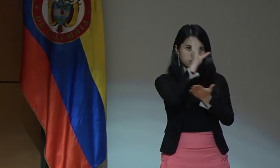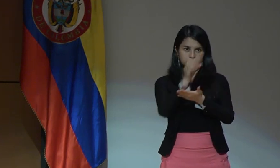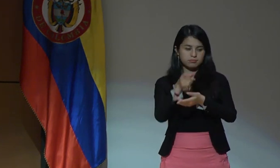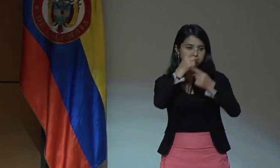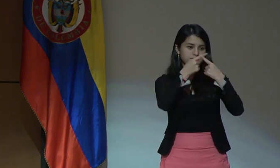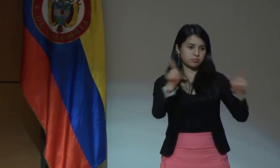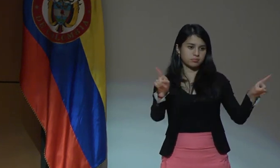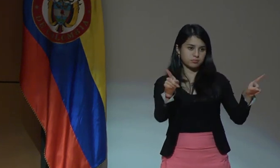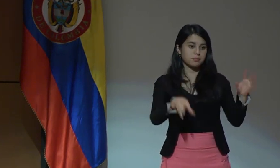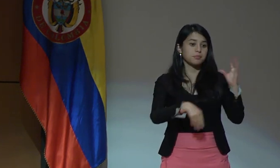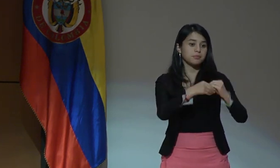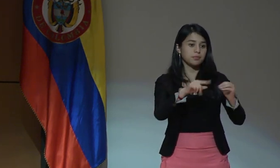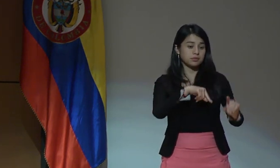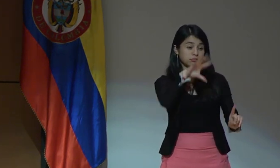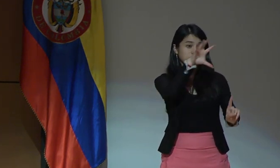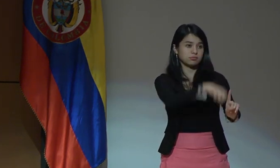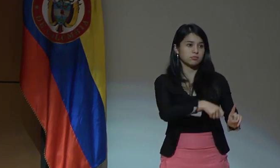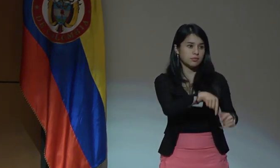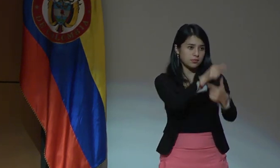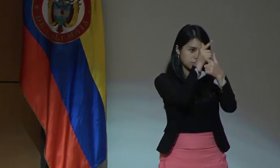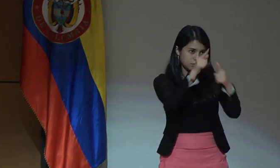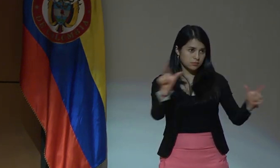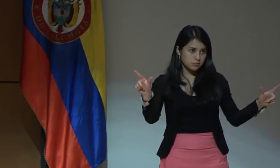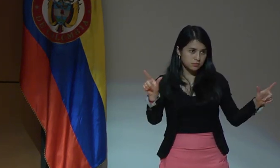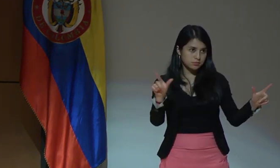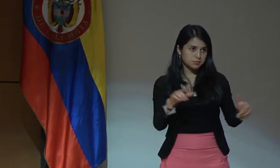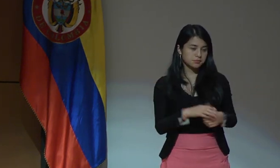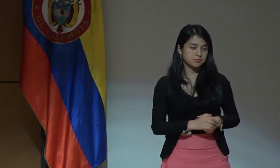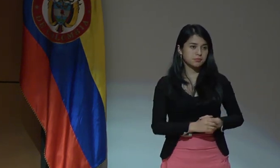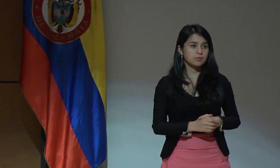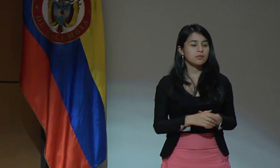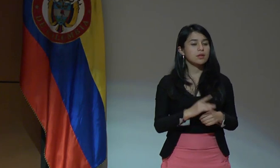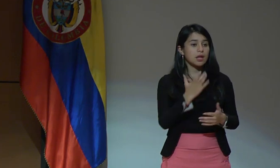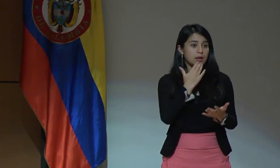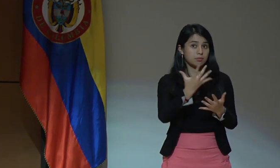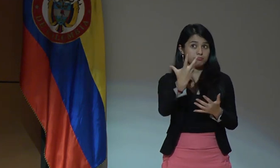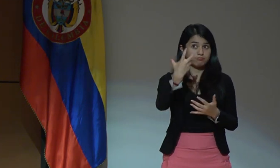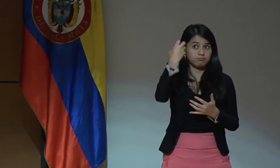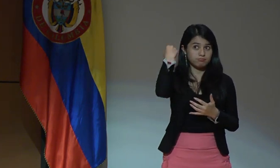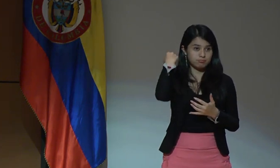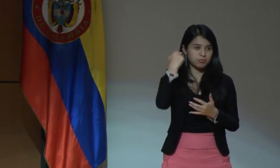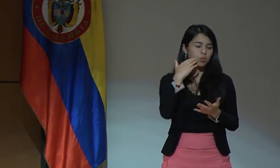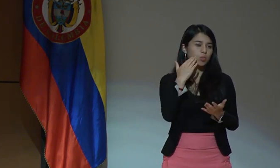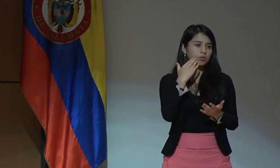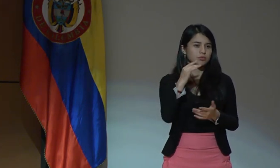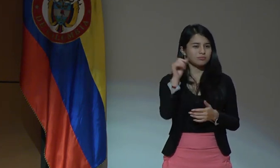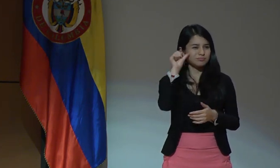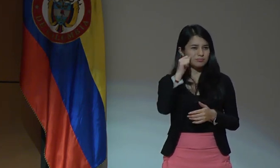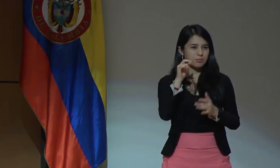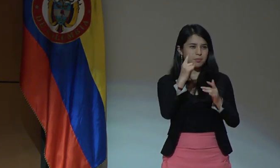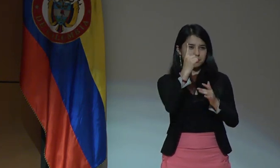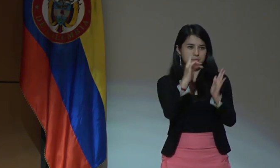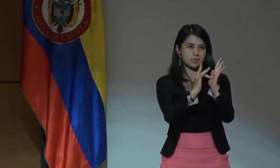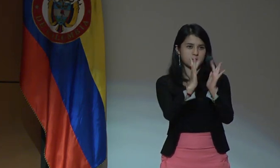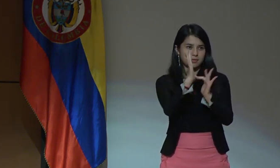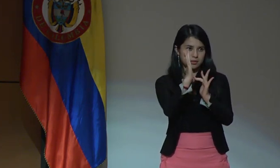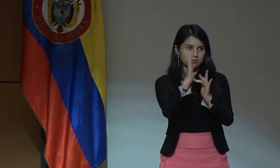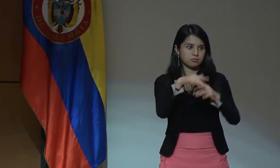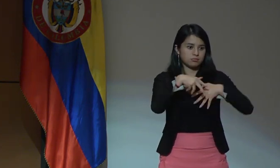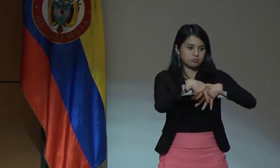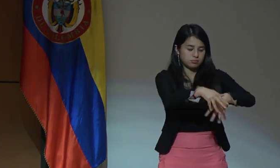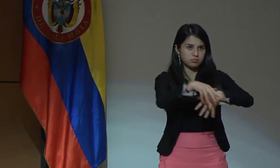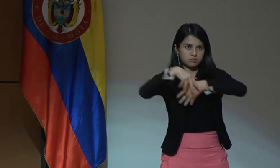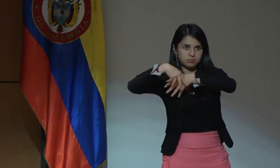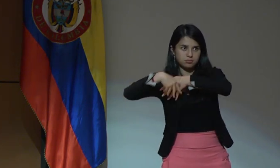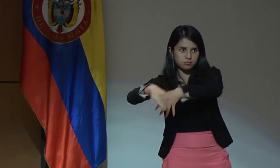polarizado y muy agresivo en el lenguaje. Y hubo una manifestación el pasado 1 de abril, muchas